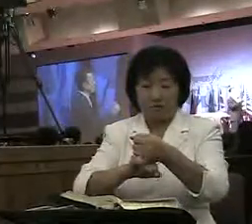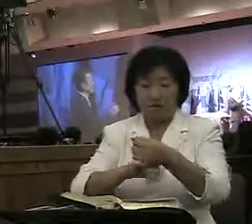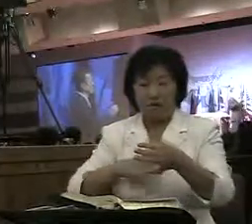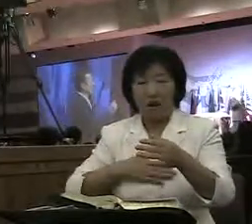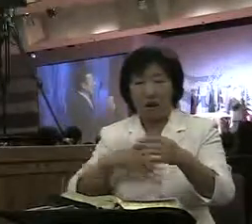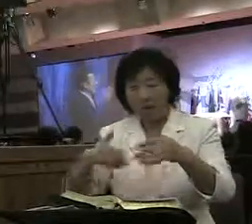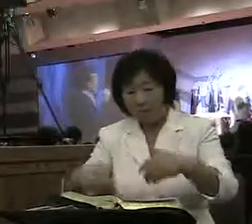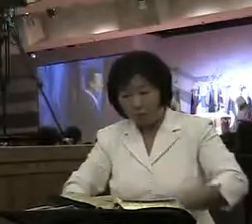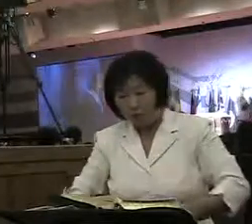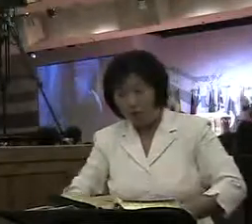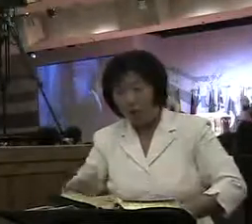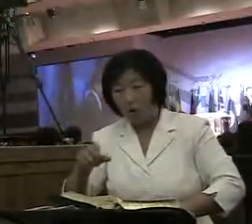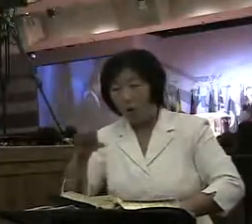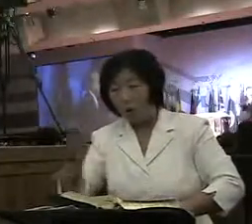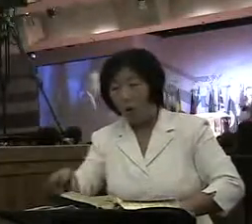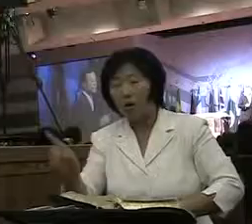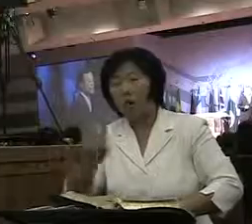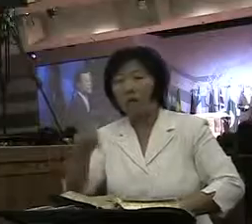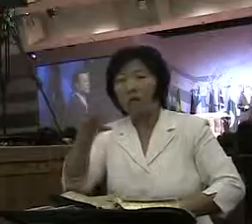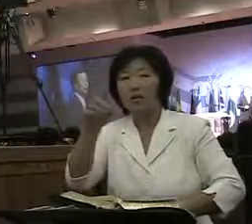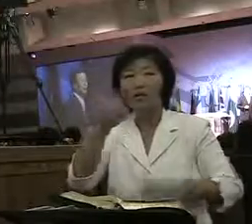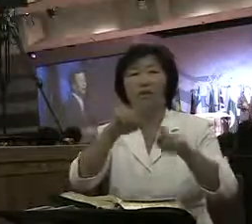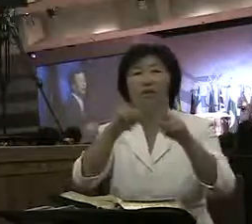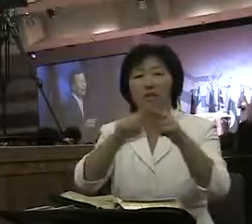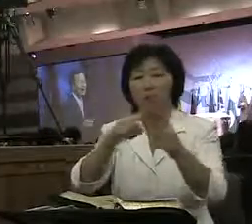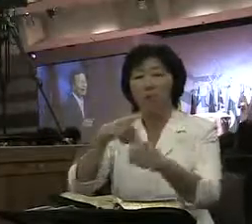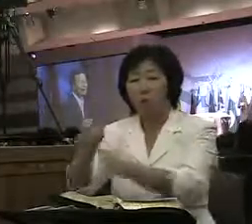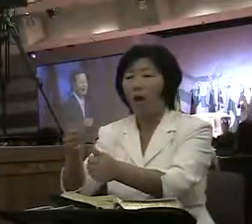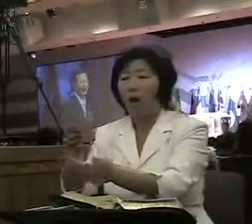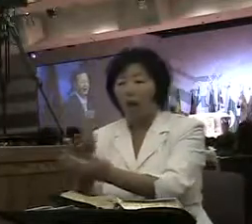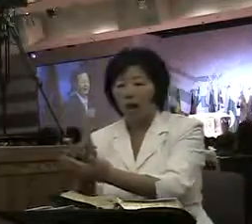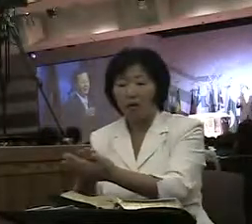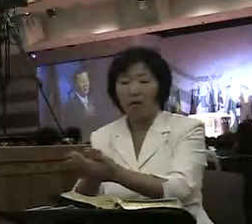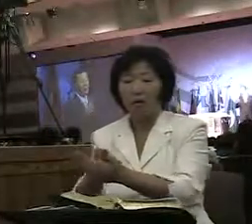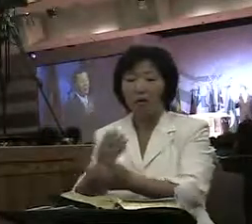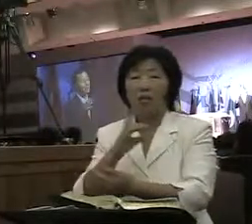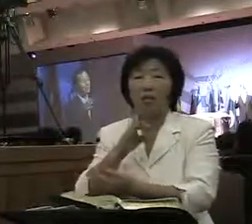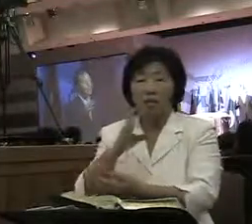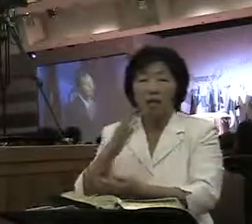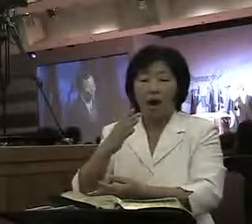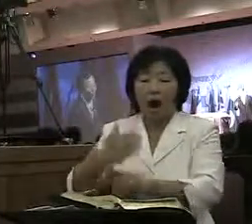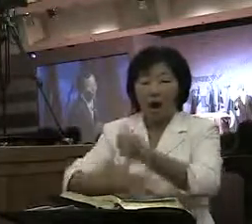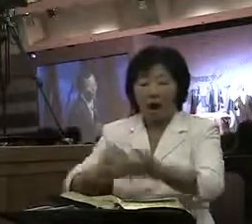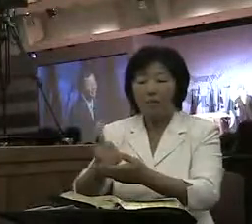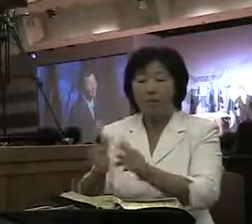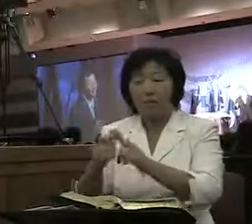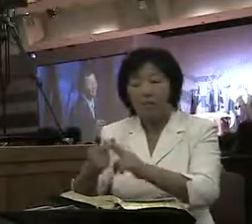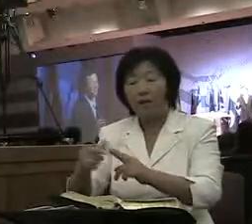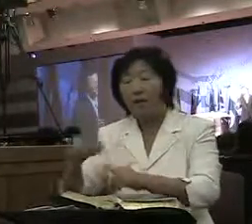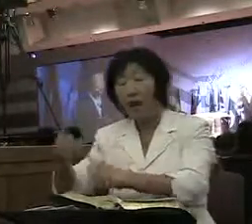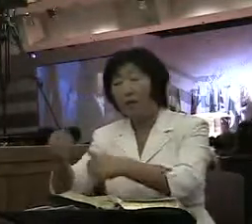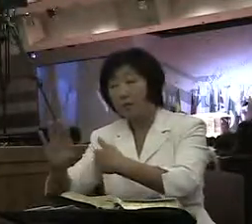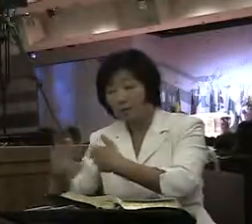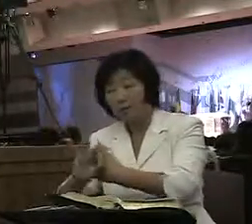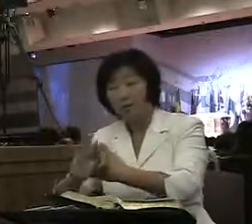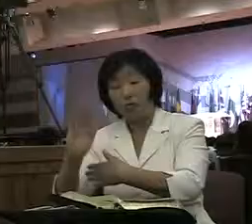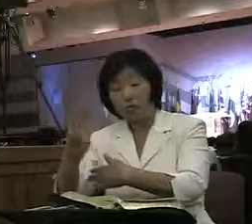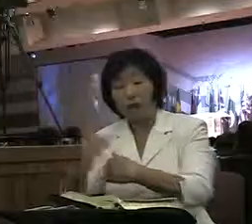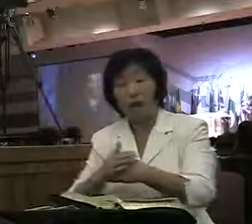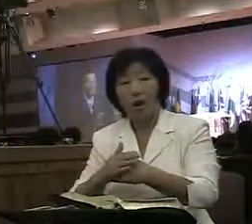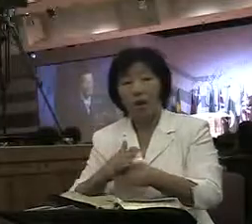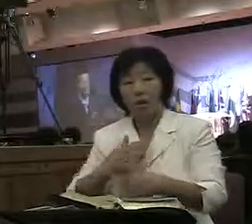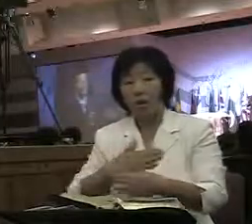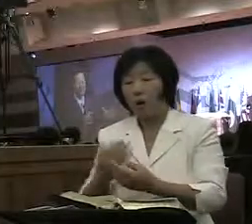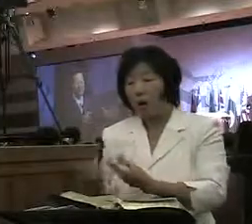어느 곳이든지 보내어 주시옵소서. 다만 하나님이 저와 함께 가시면 됩니다. 저와